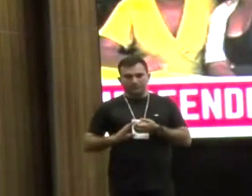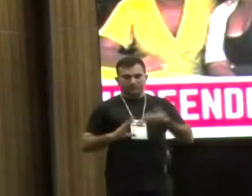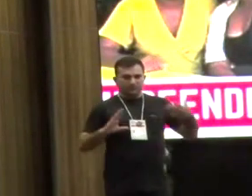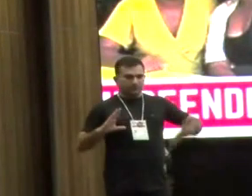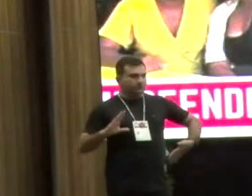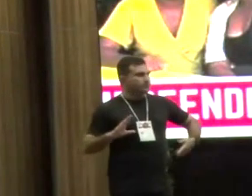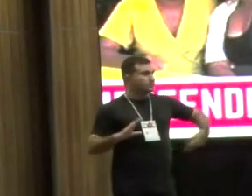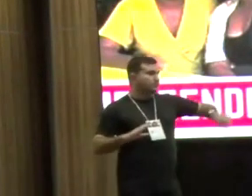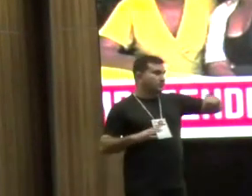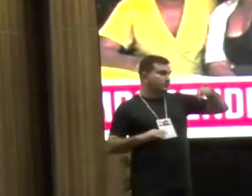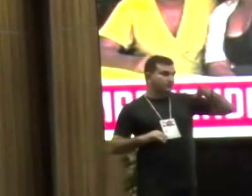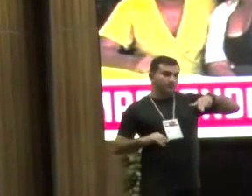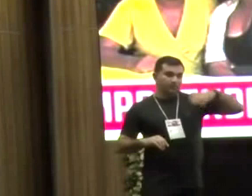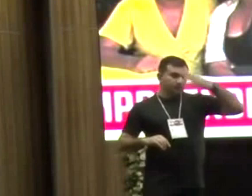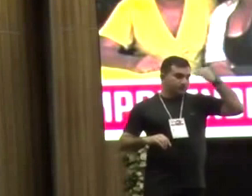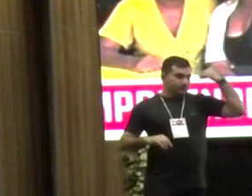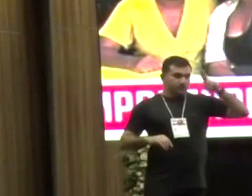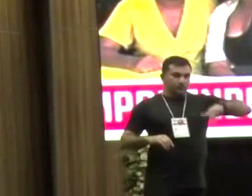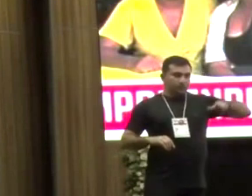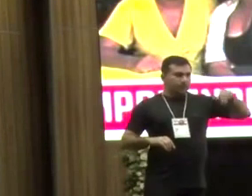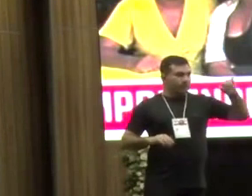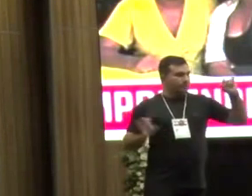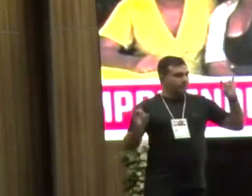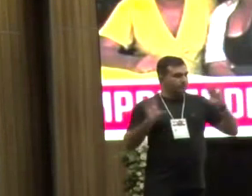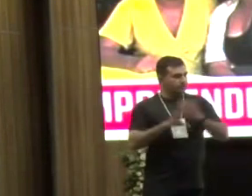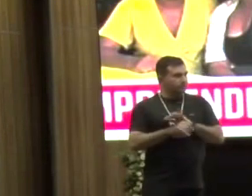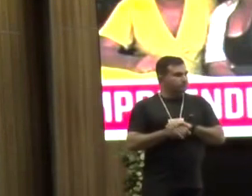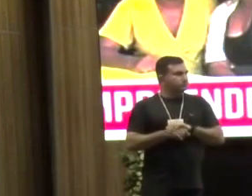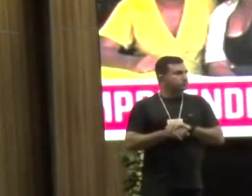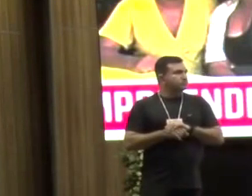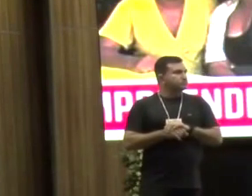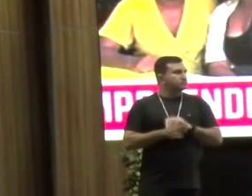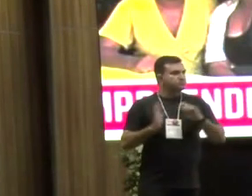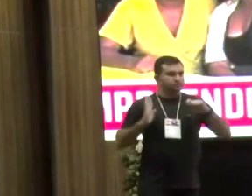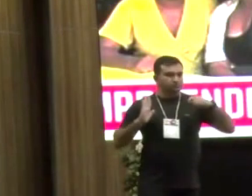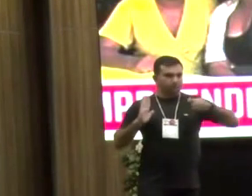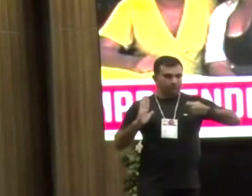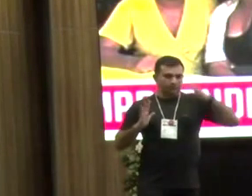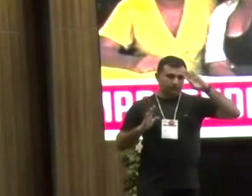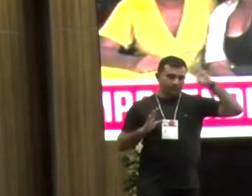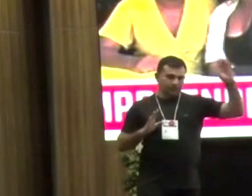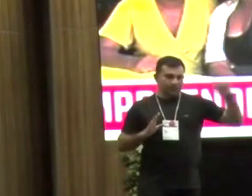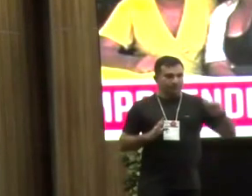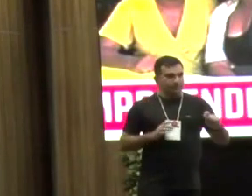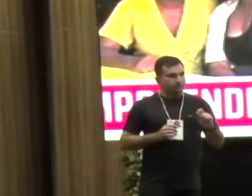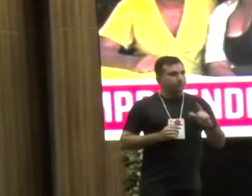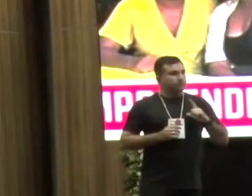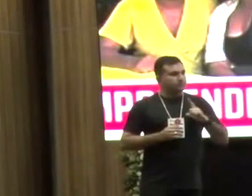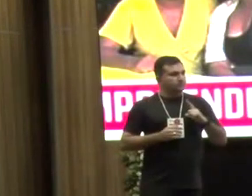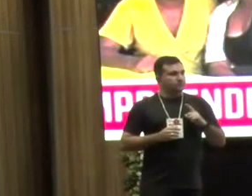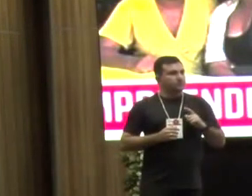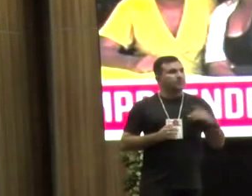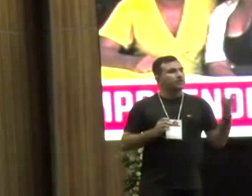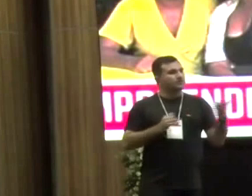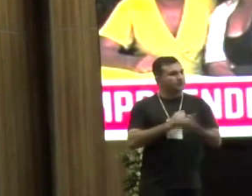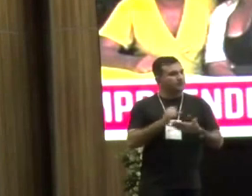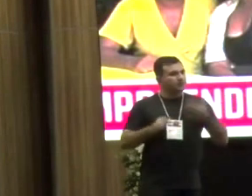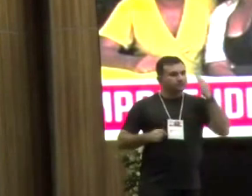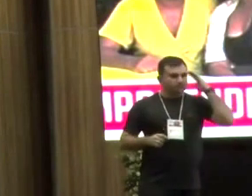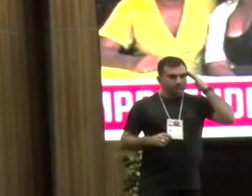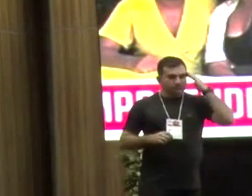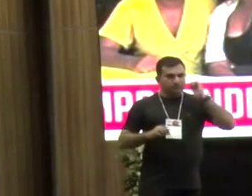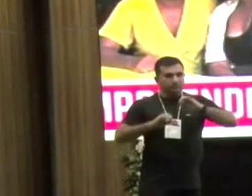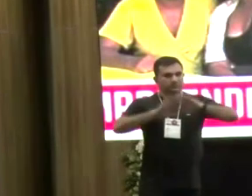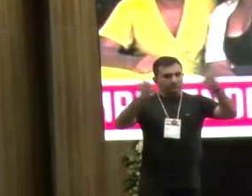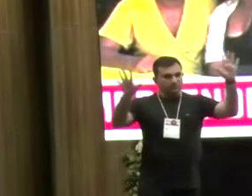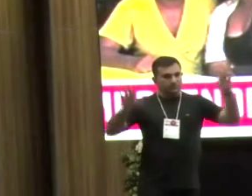nunca mais vão esquecer isso, é só pensar chave. Tá? A base vai entender